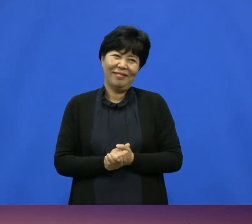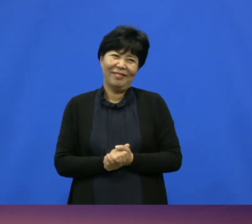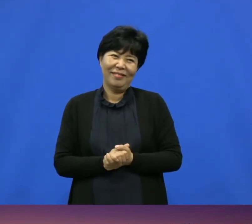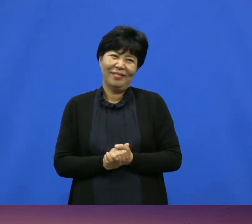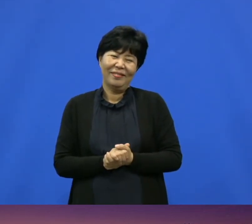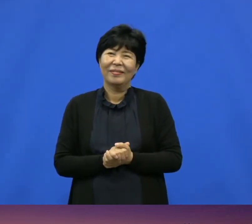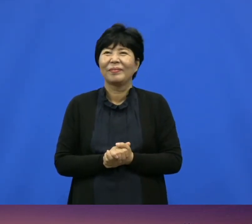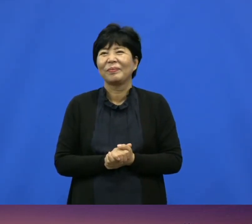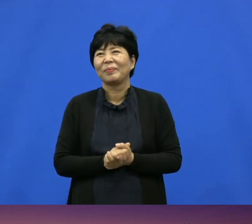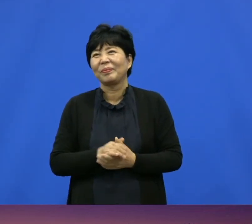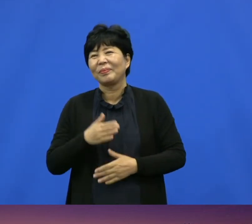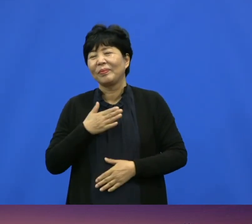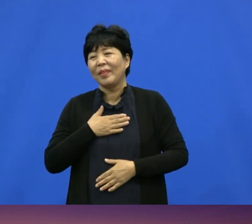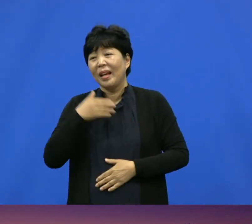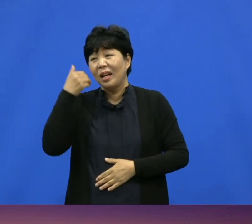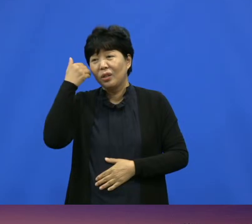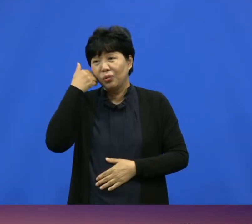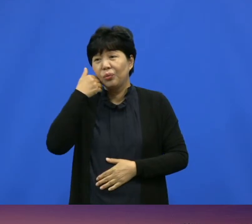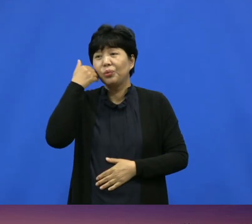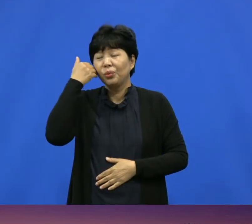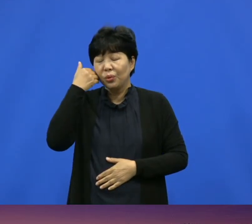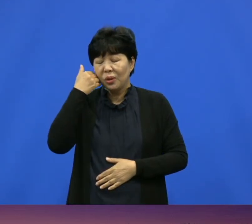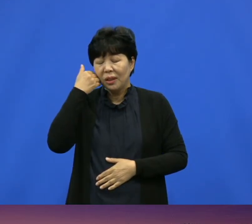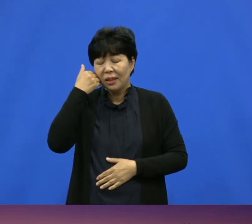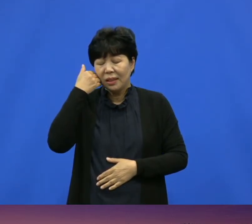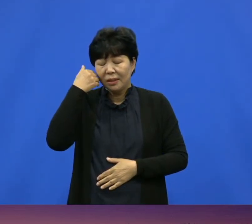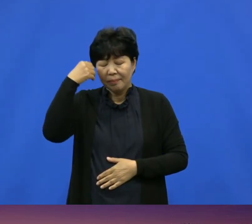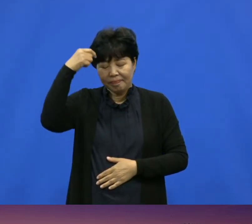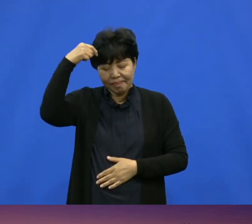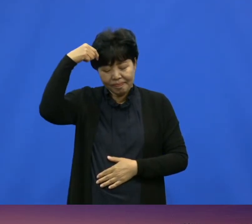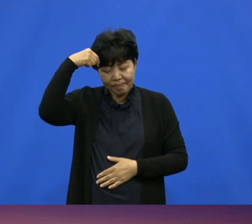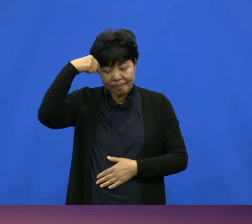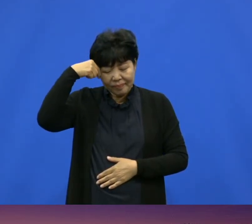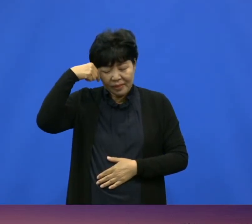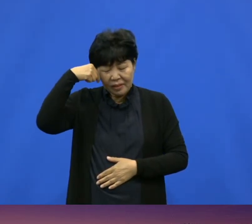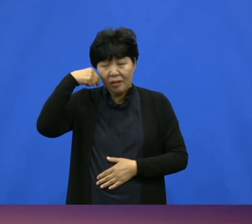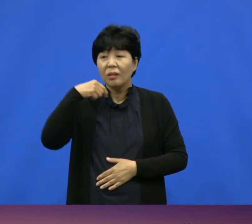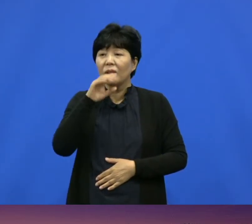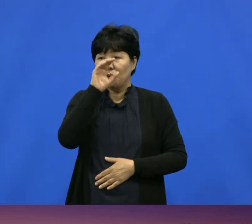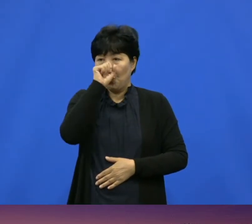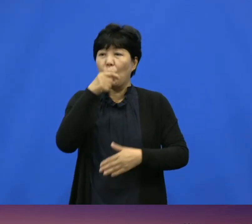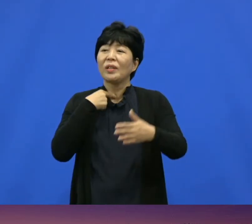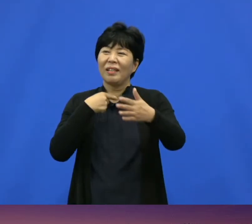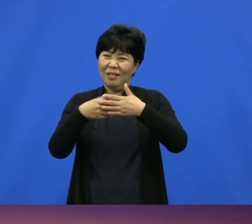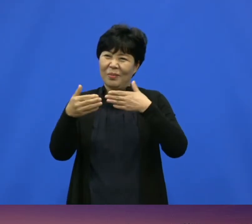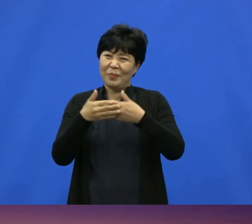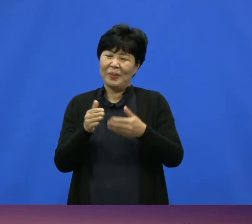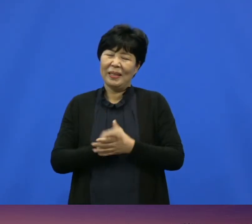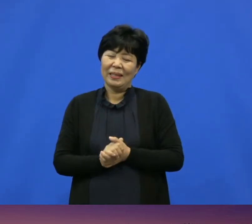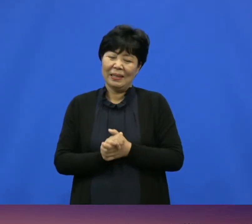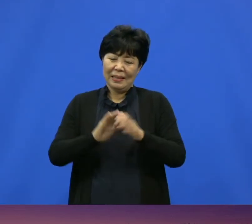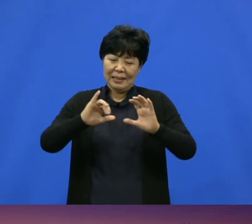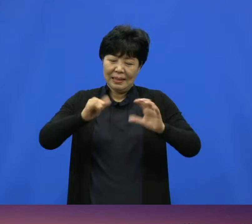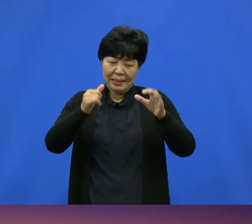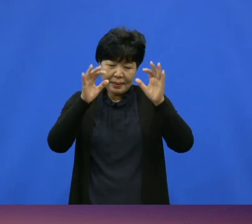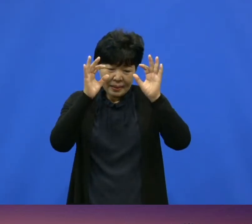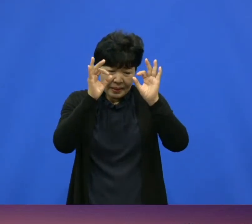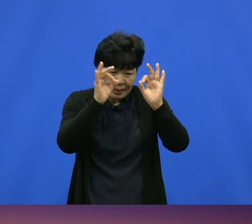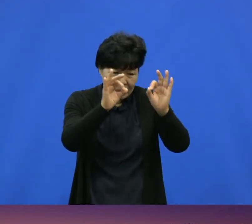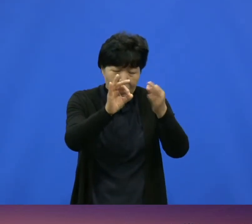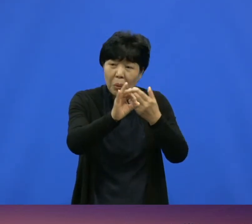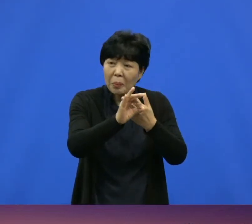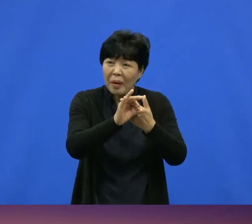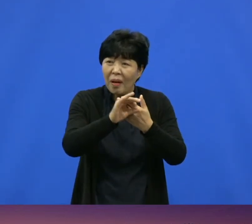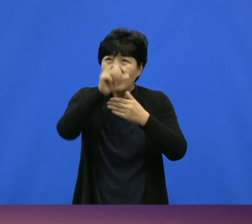좋은 거예요. 내가 누구인가라고 하는 것을 인식하게 하는 거예요. 여러분, 세상을 자세히 보세요. 인생은